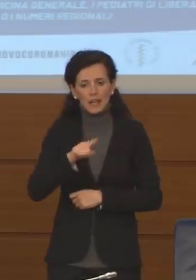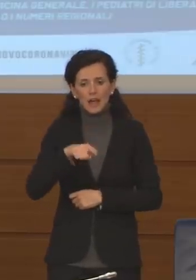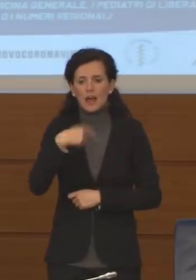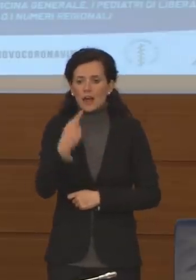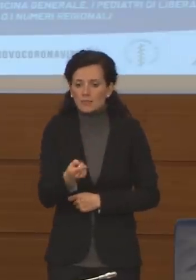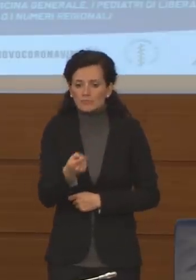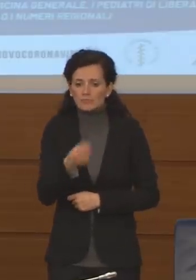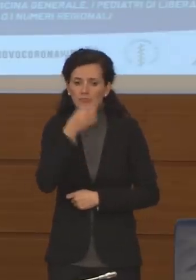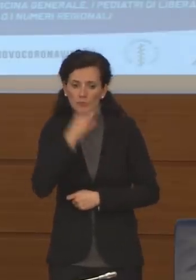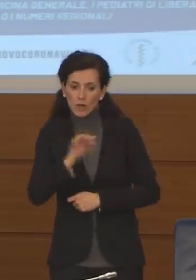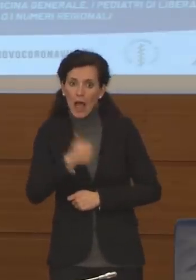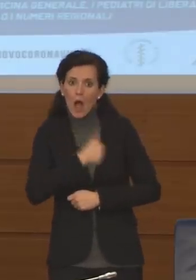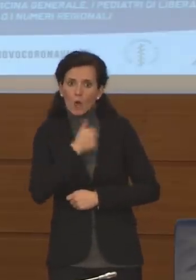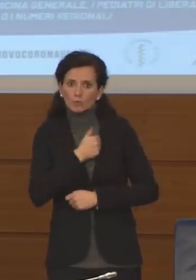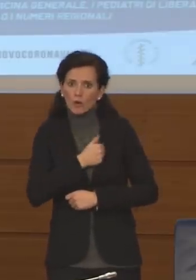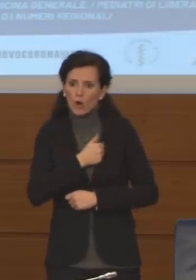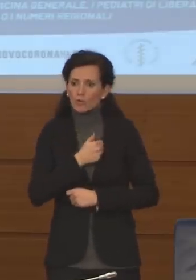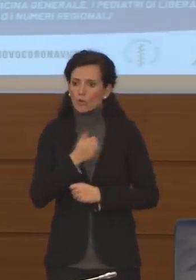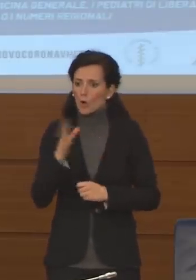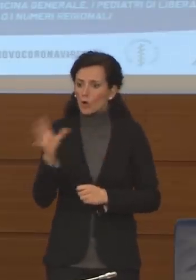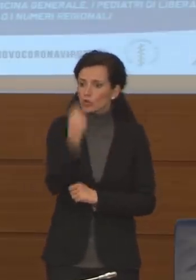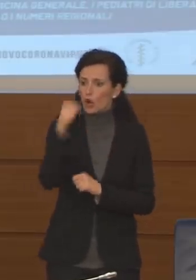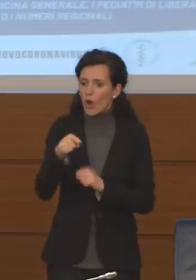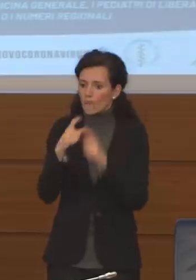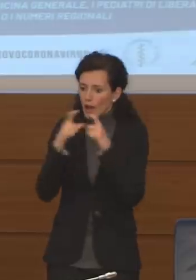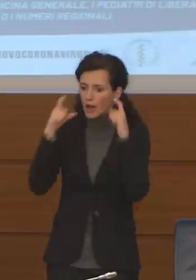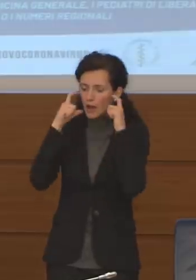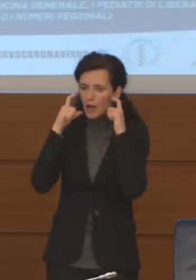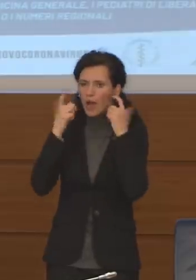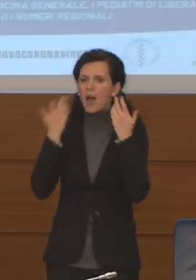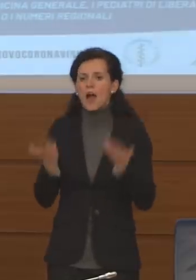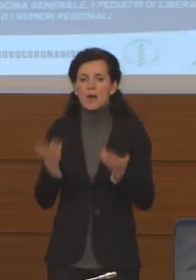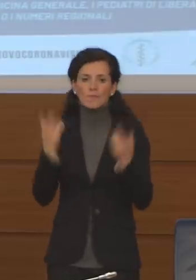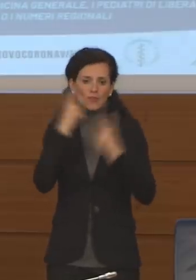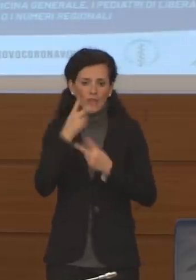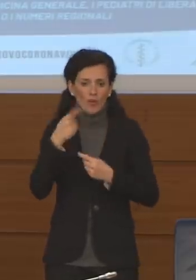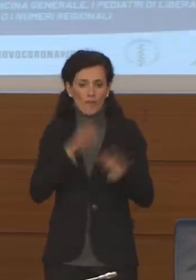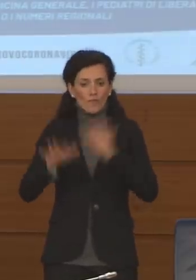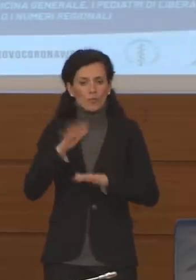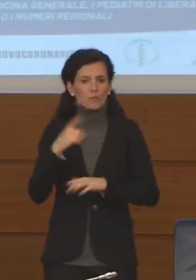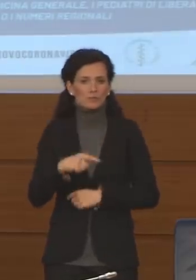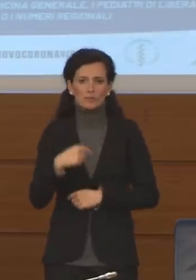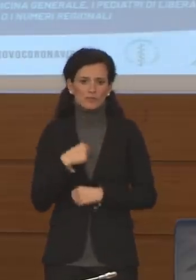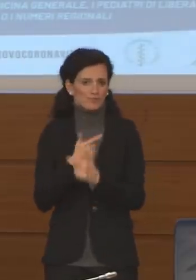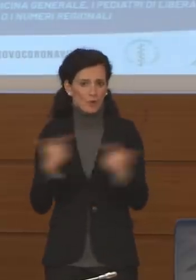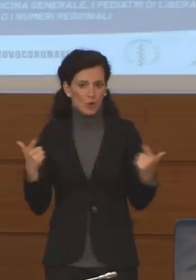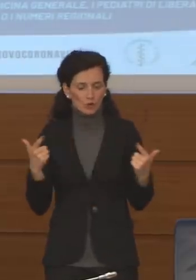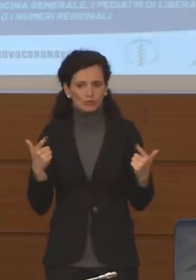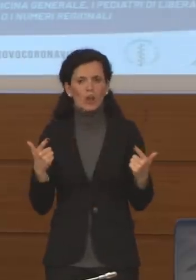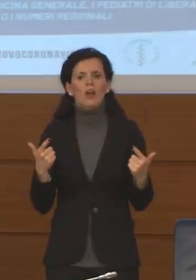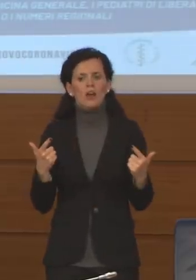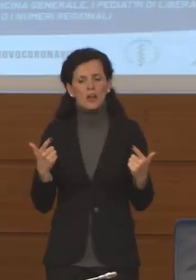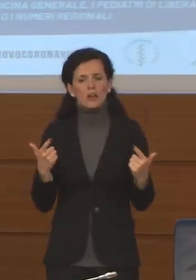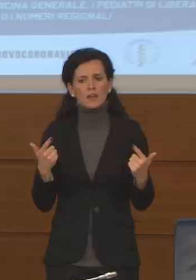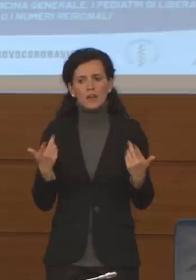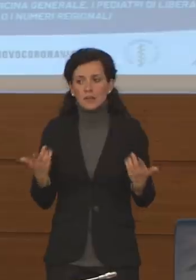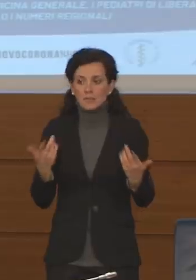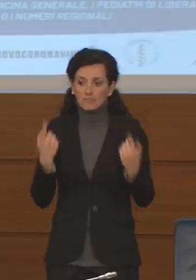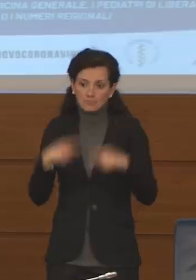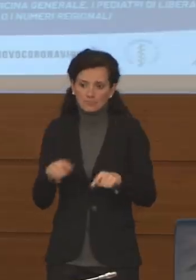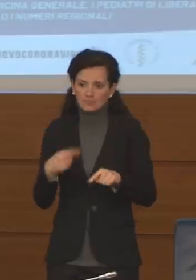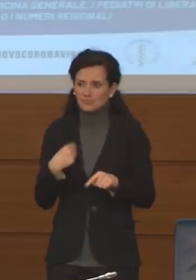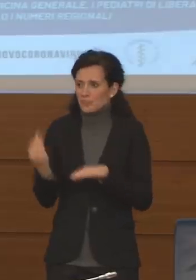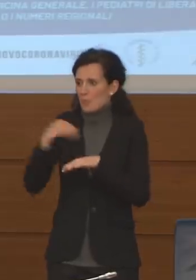trovare autonomamente sul mercato questi sono dati che dico io non dispongo quindi su questo non vi